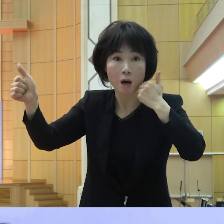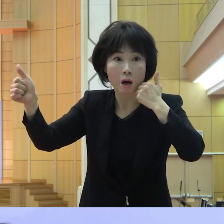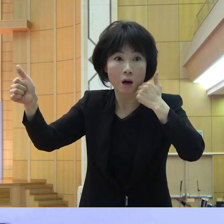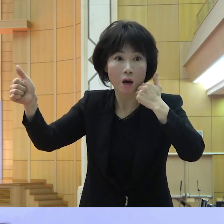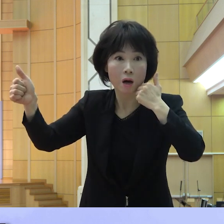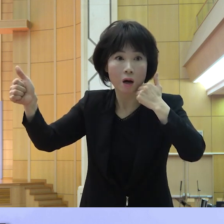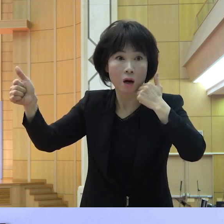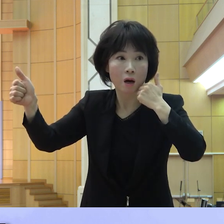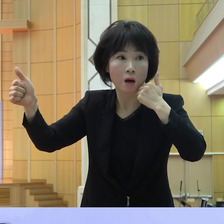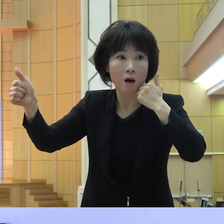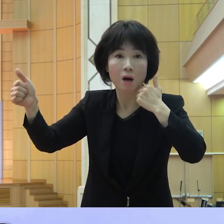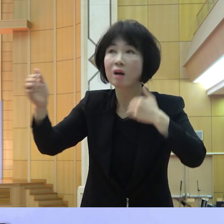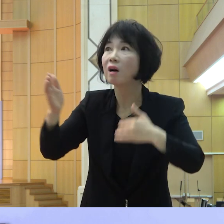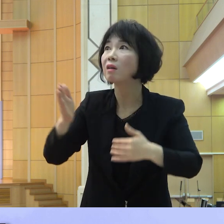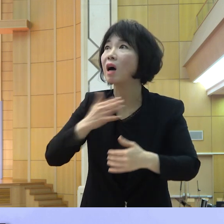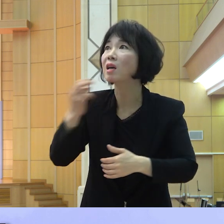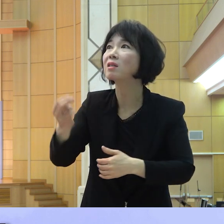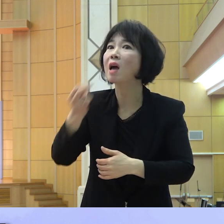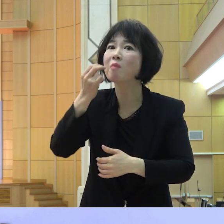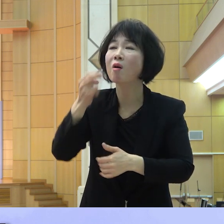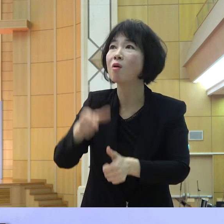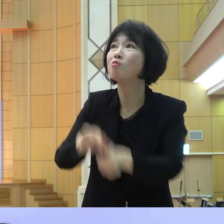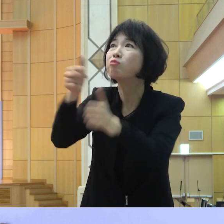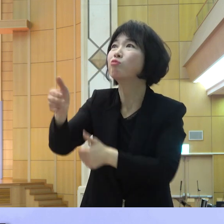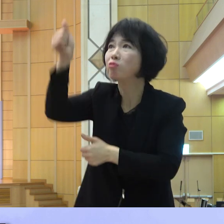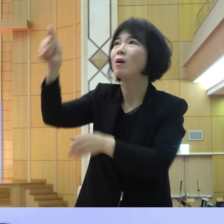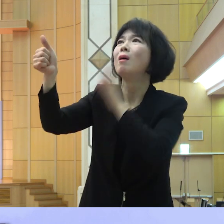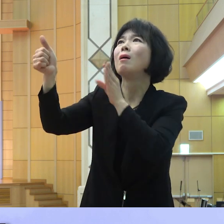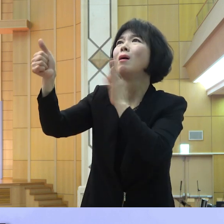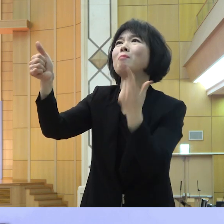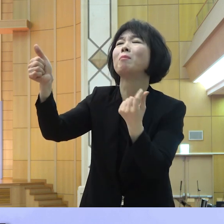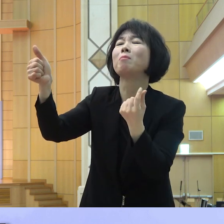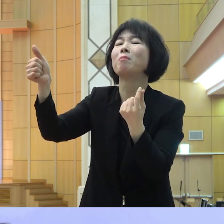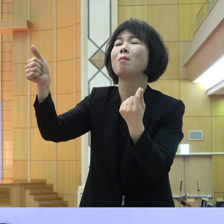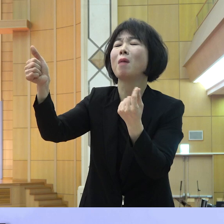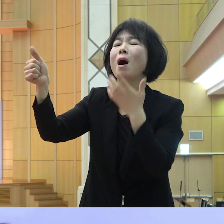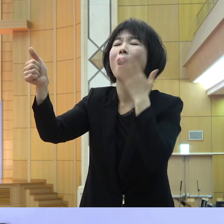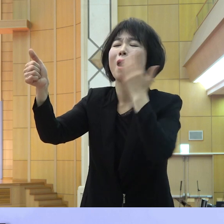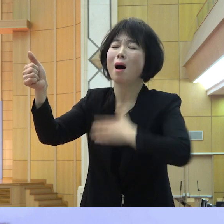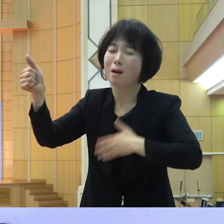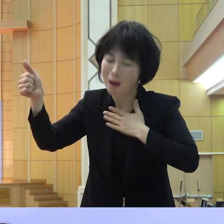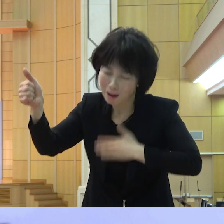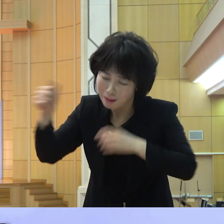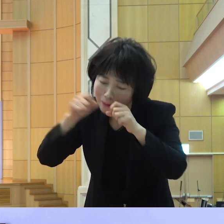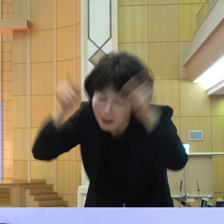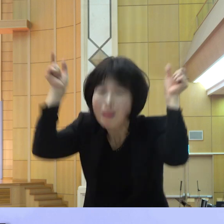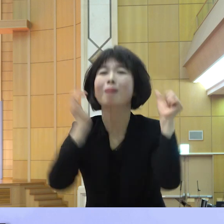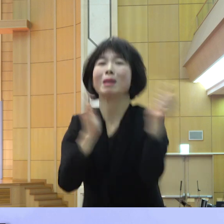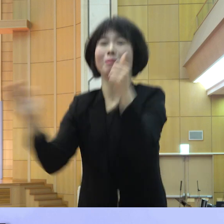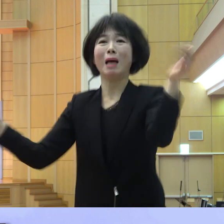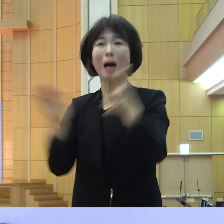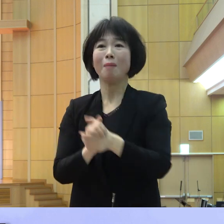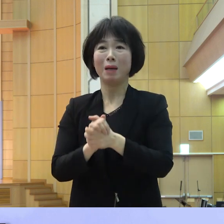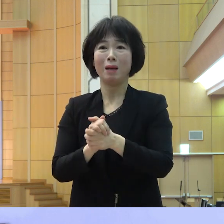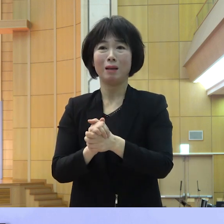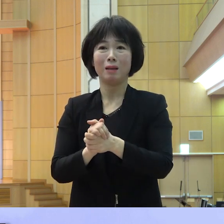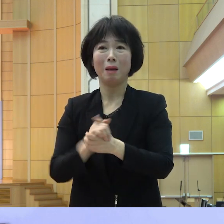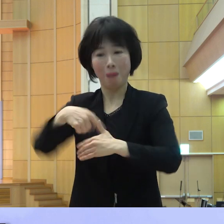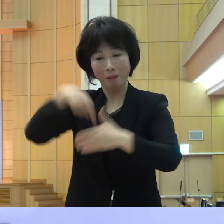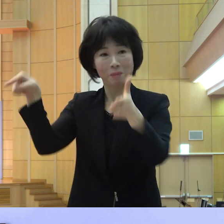우리에게 생명의 떡이 되어주시고 생명의 음료가 되어줬다는 것을 여러분 마음속에 그게 깨달아져서 믿어질